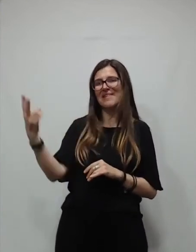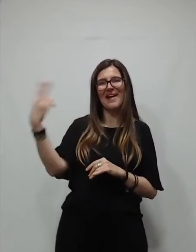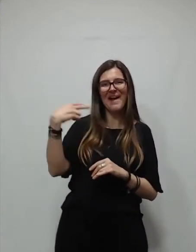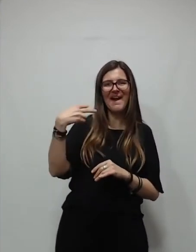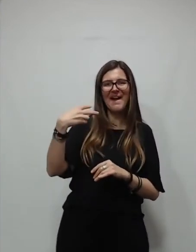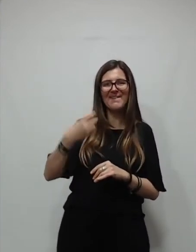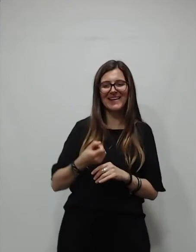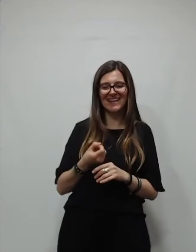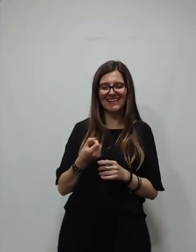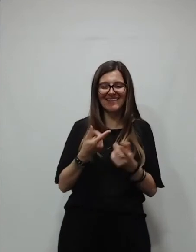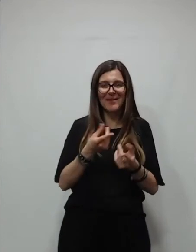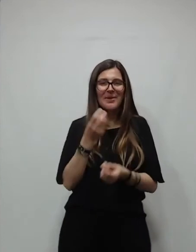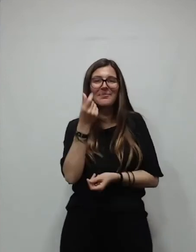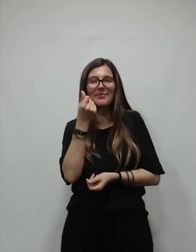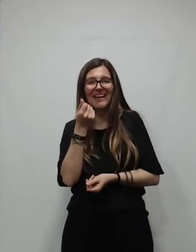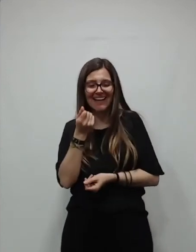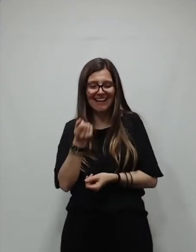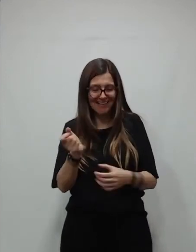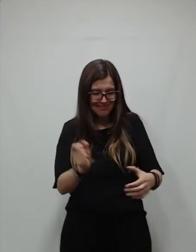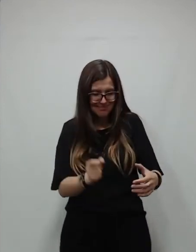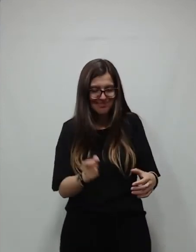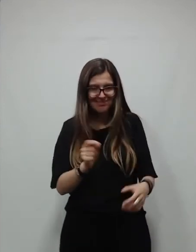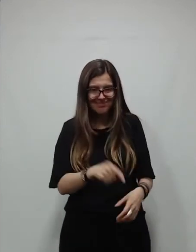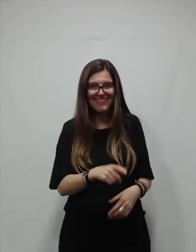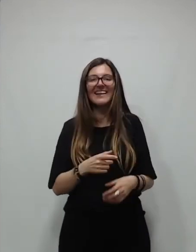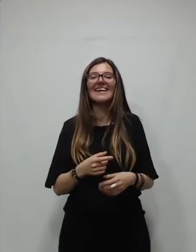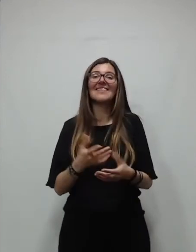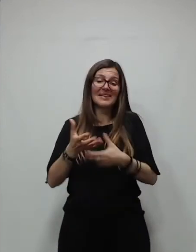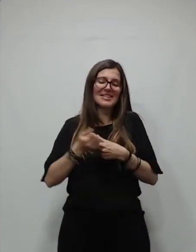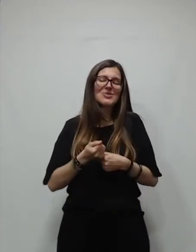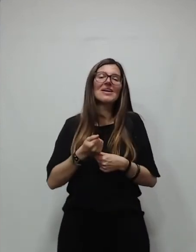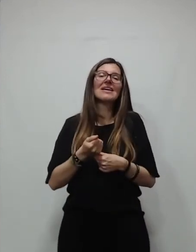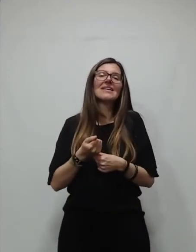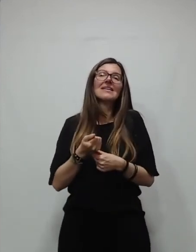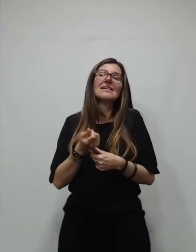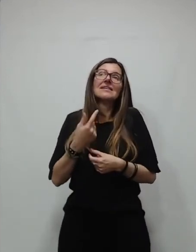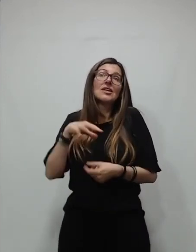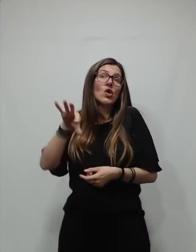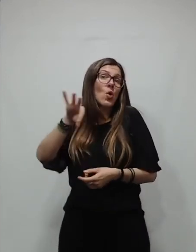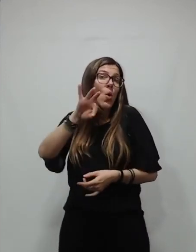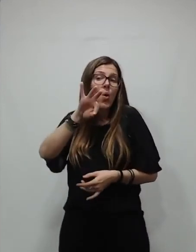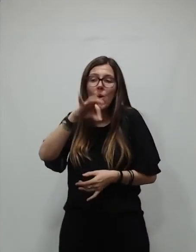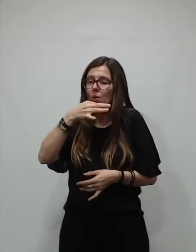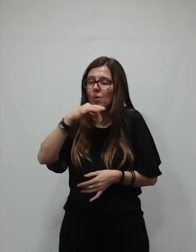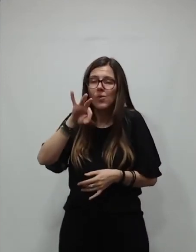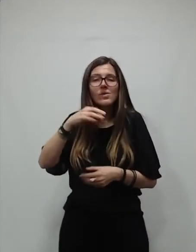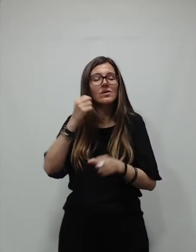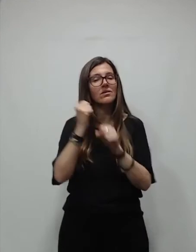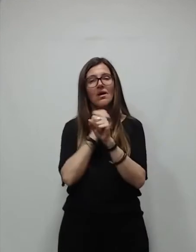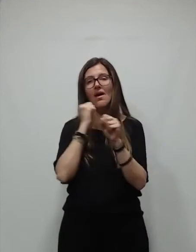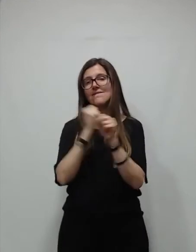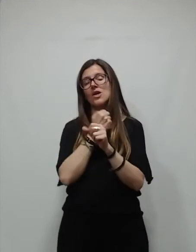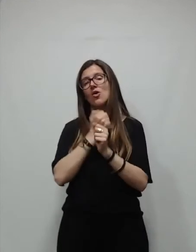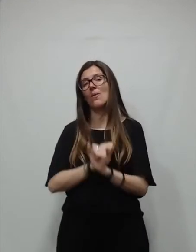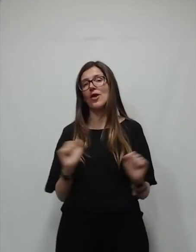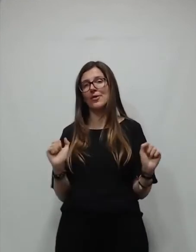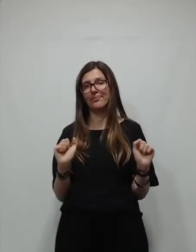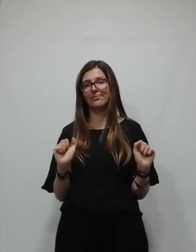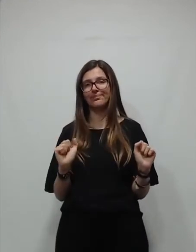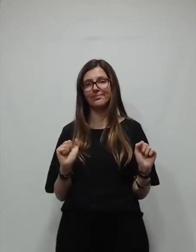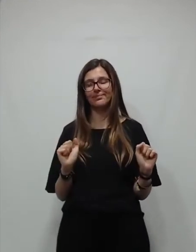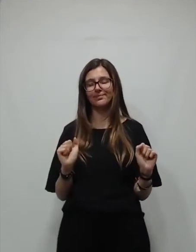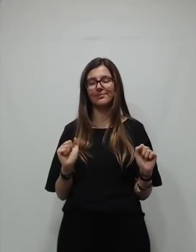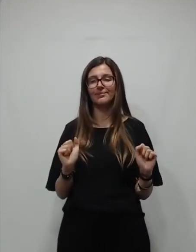Ahí es un laburo que, si bien no es formal, bueno, es lo único que puedo conseguir para ganarme la vida. Y bueno, y